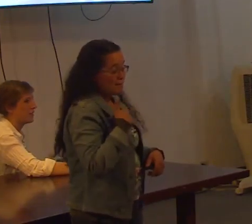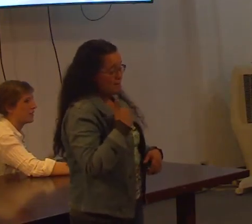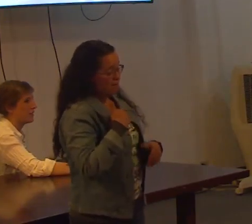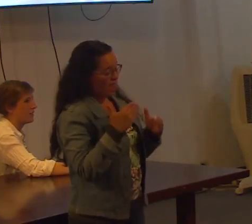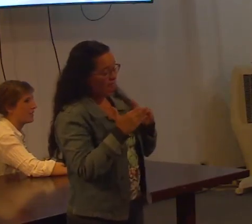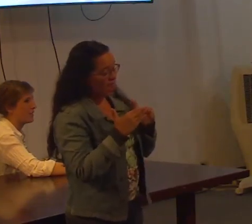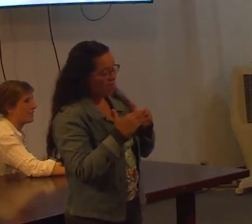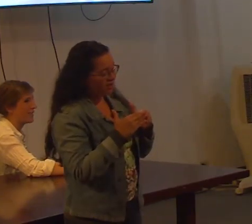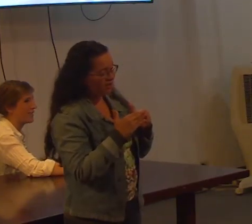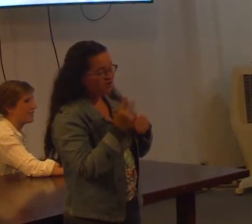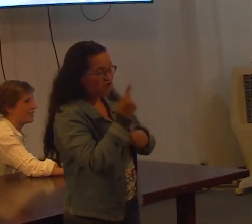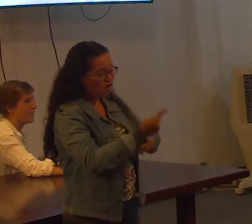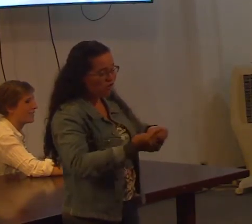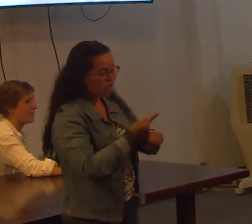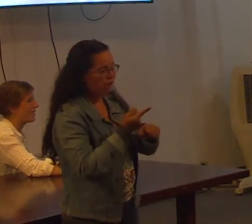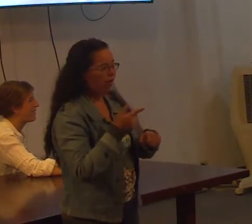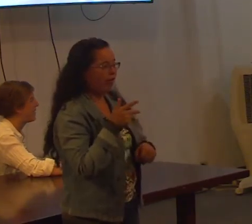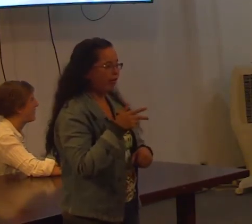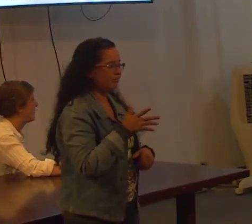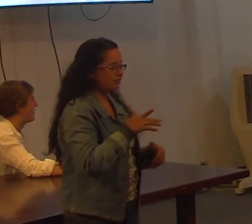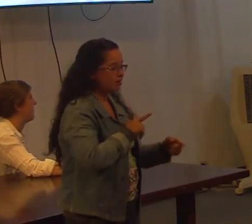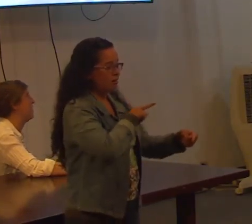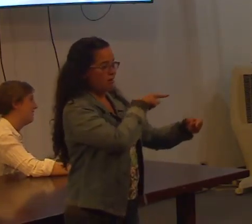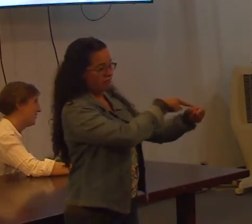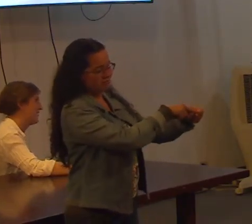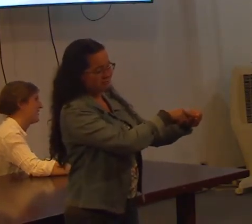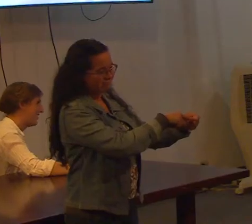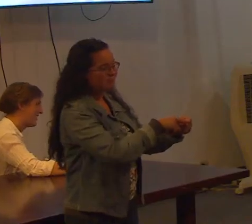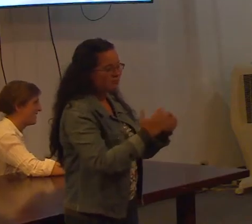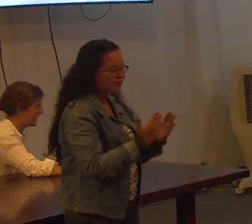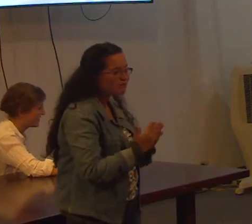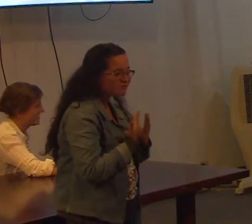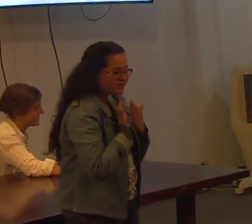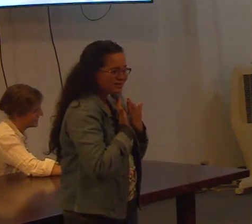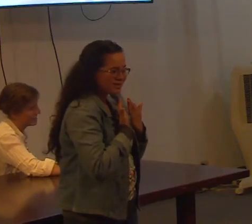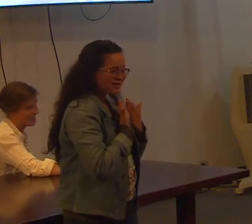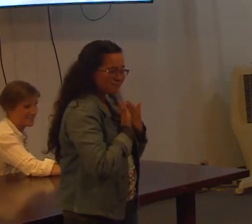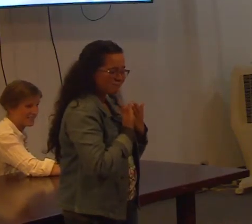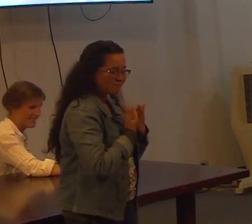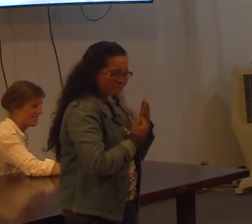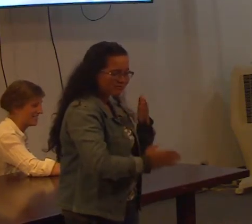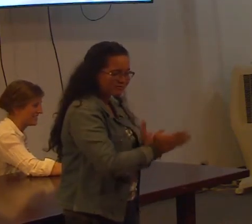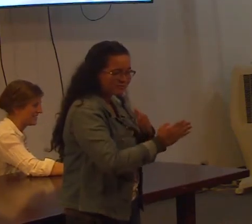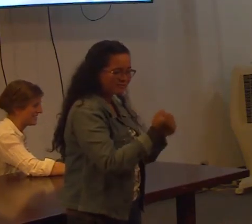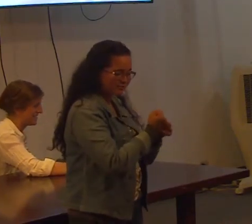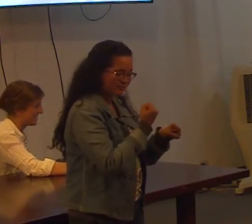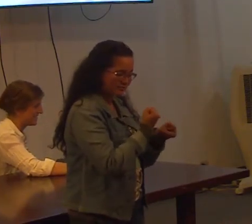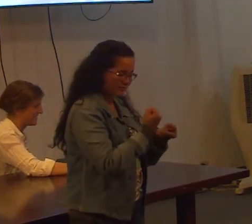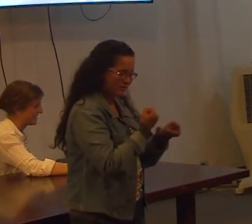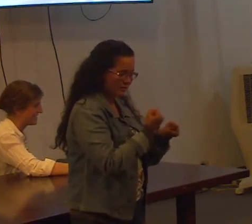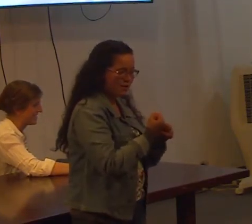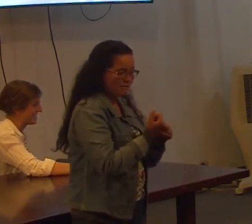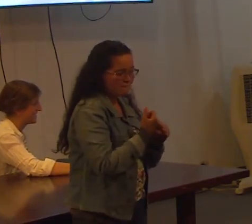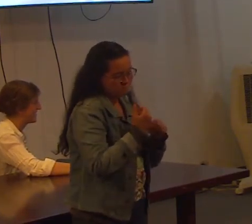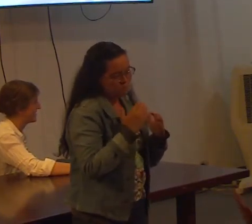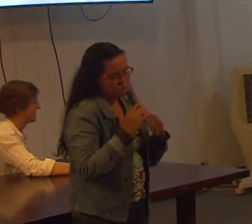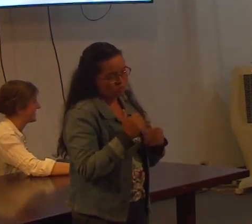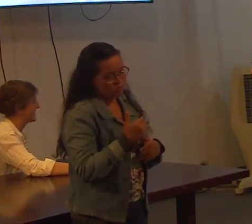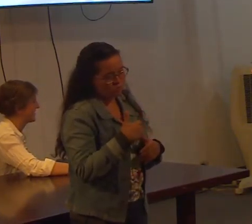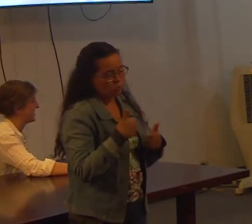Suba. Entonces todo eso lo motivaba a uno para tener un gran trabajo y para ser un buen docente.